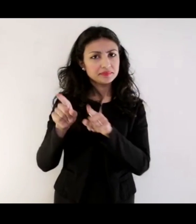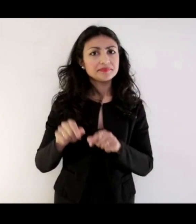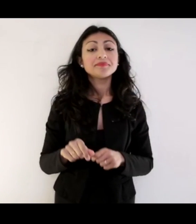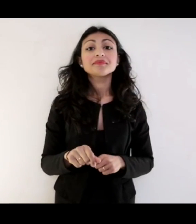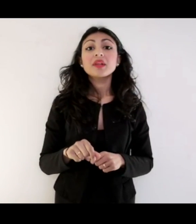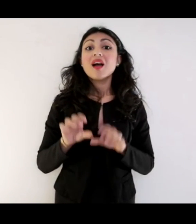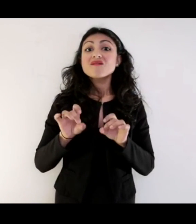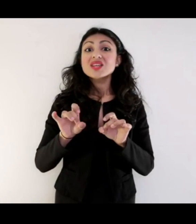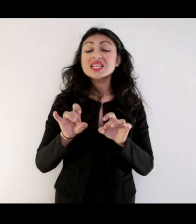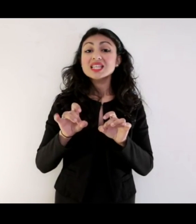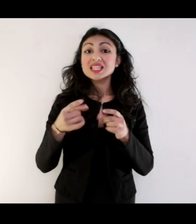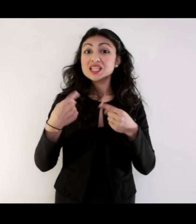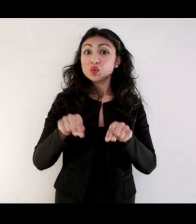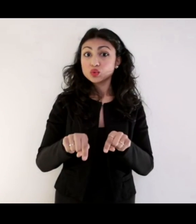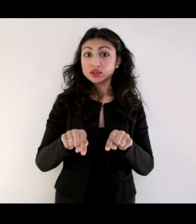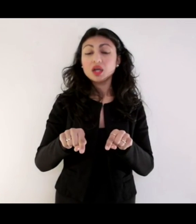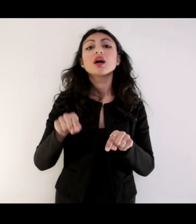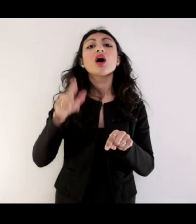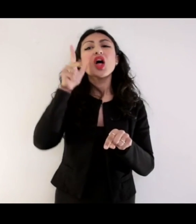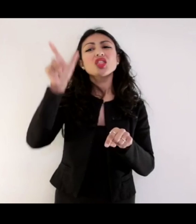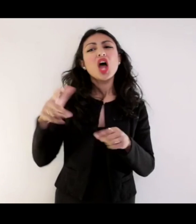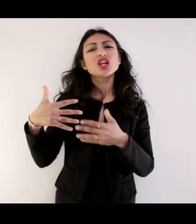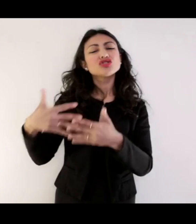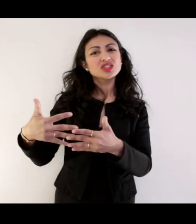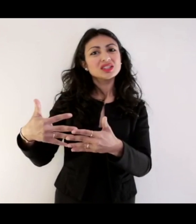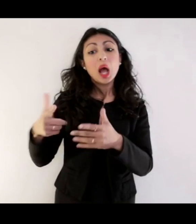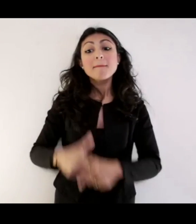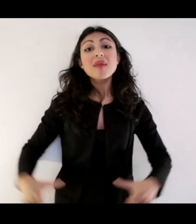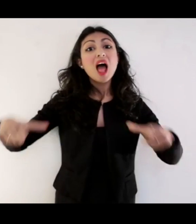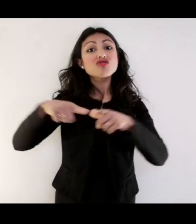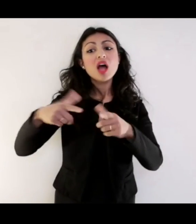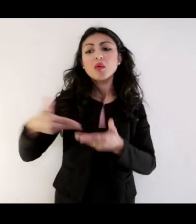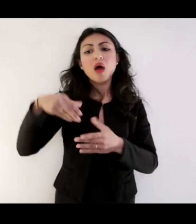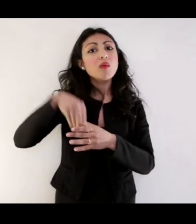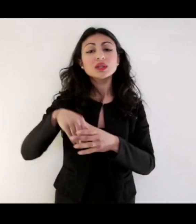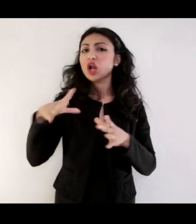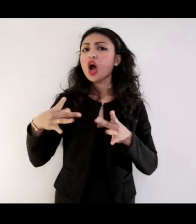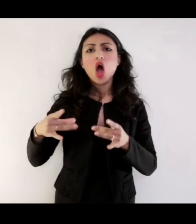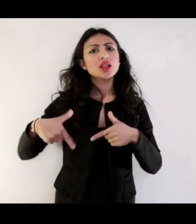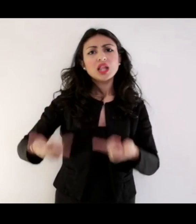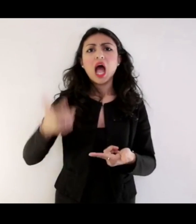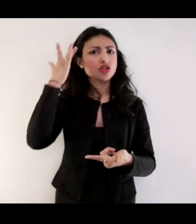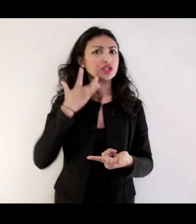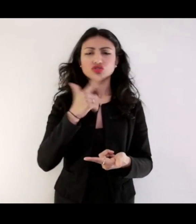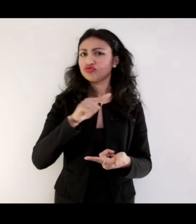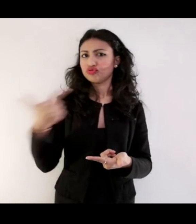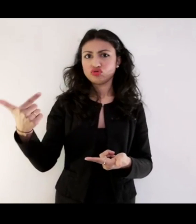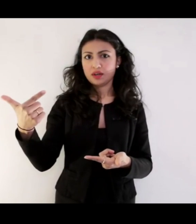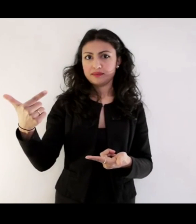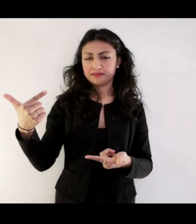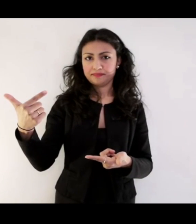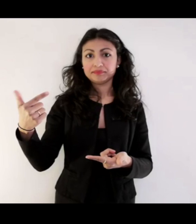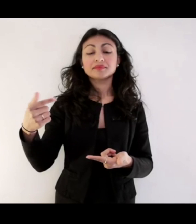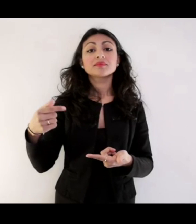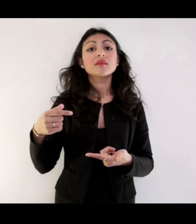condivise a livello internazionale, questo virus non attraversa la placenta, quindi se la mamma è infetta, non infetta anche il